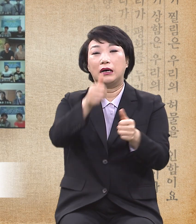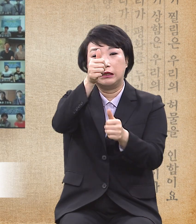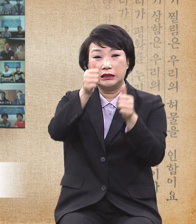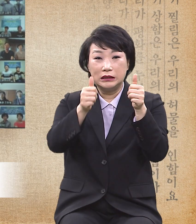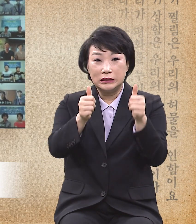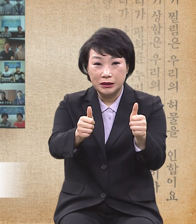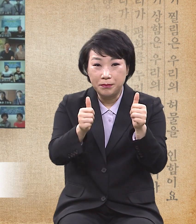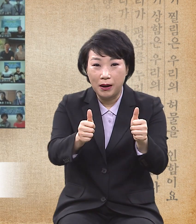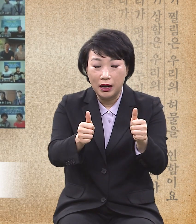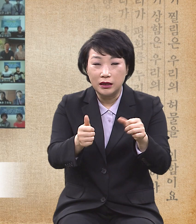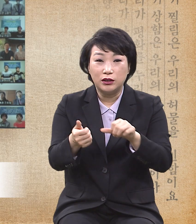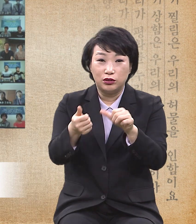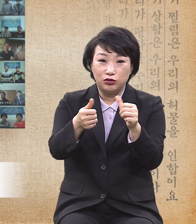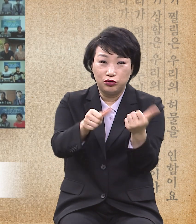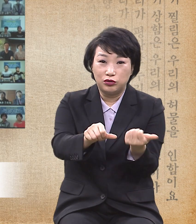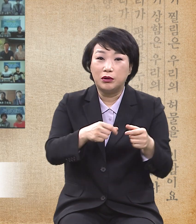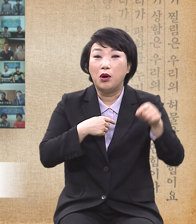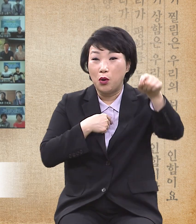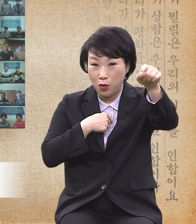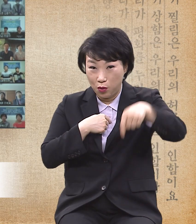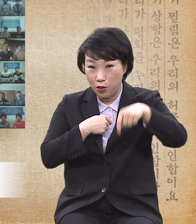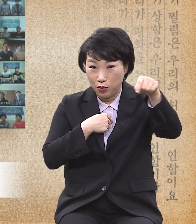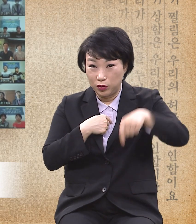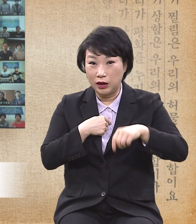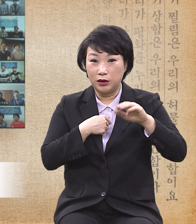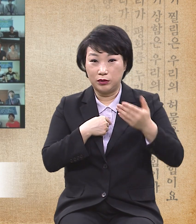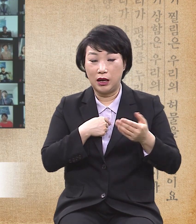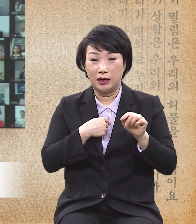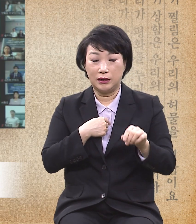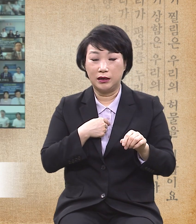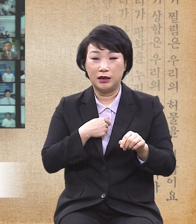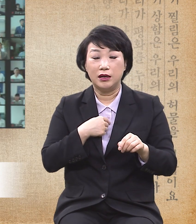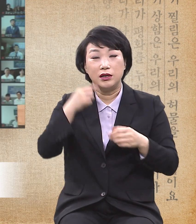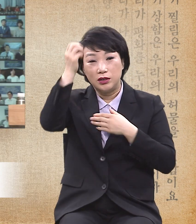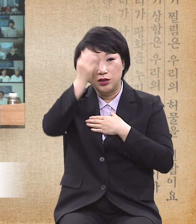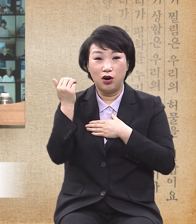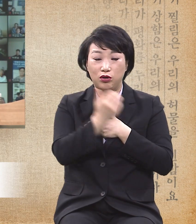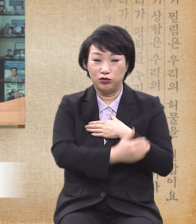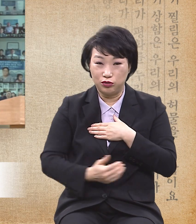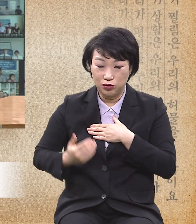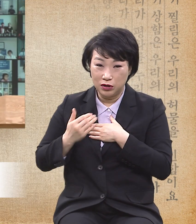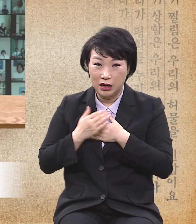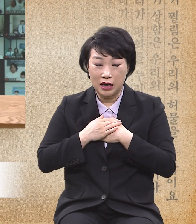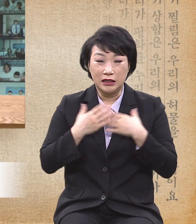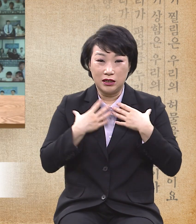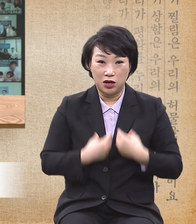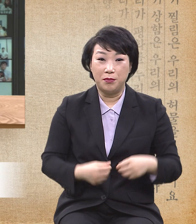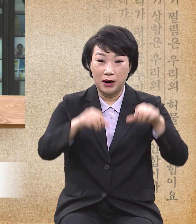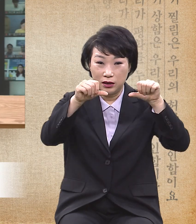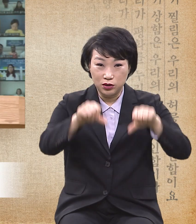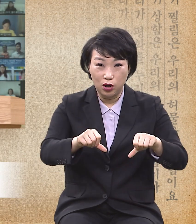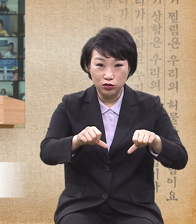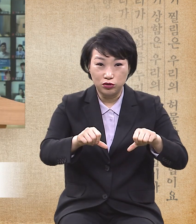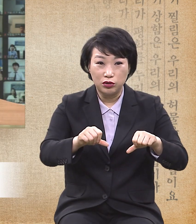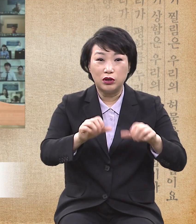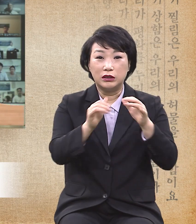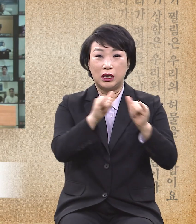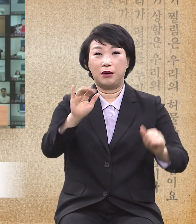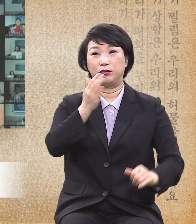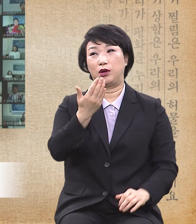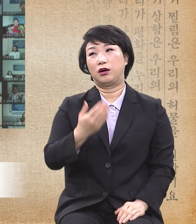심판으로 정령 죽음을 가져오게 되고 영육간에 절망적인 저주받은 데가